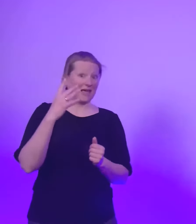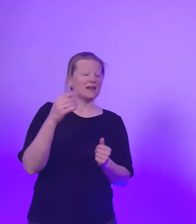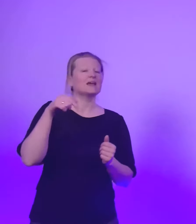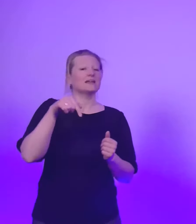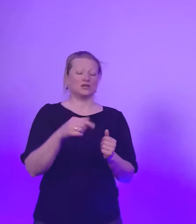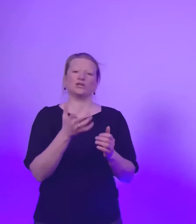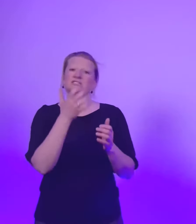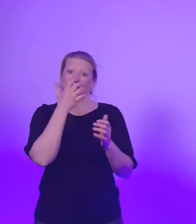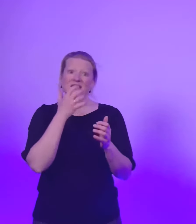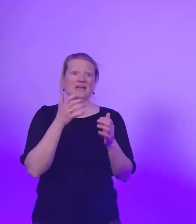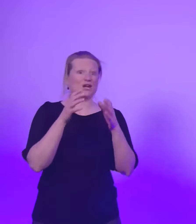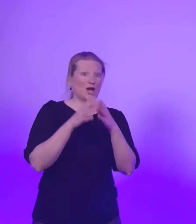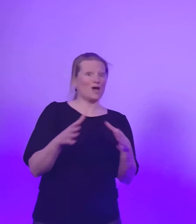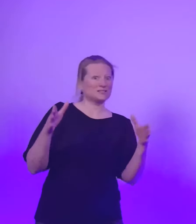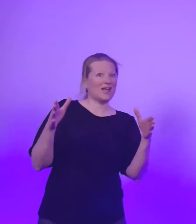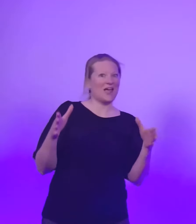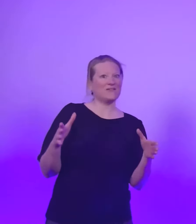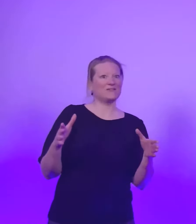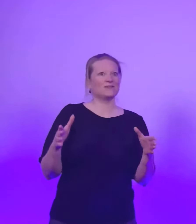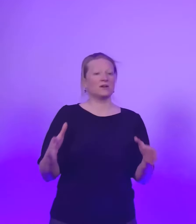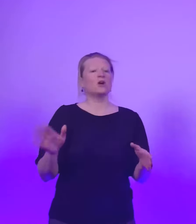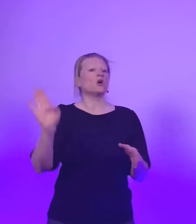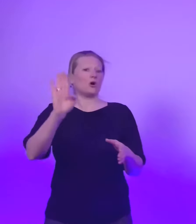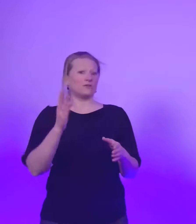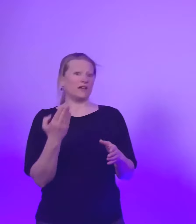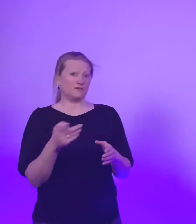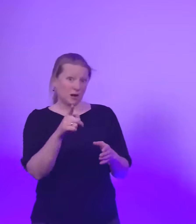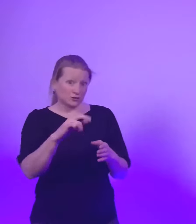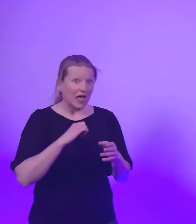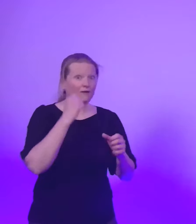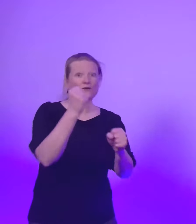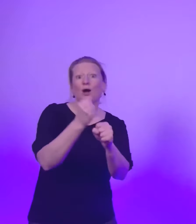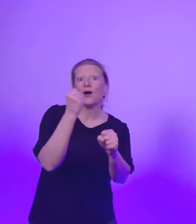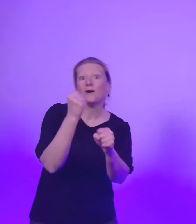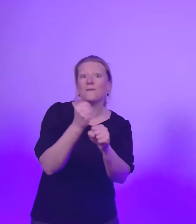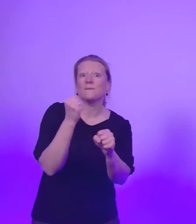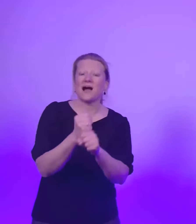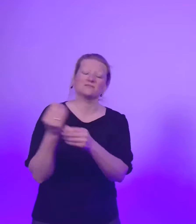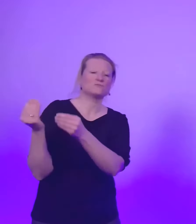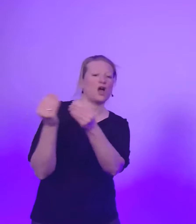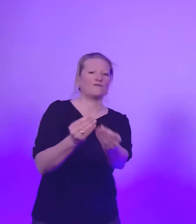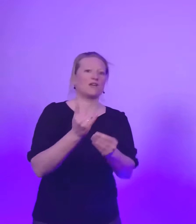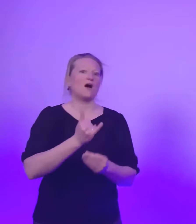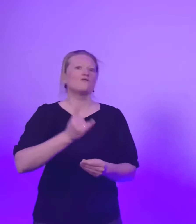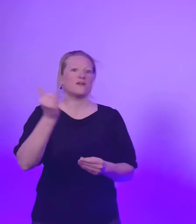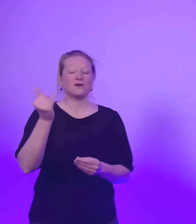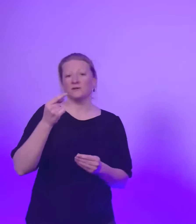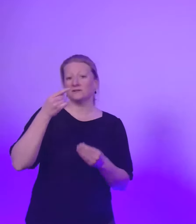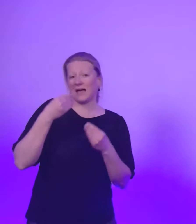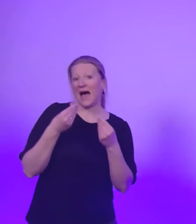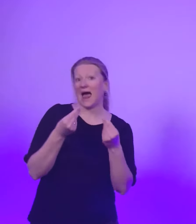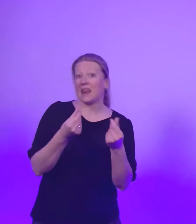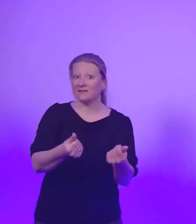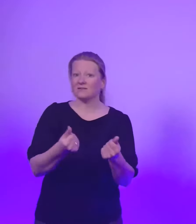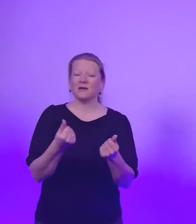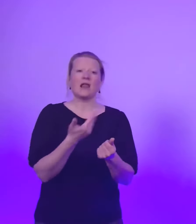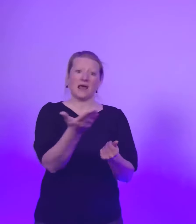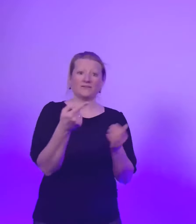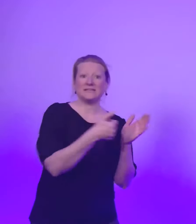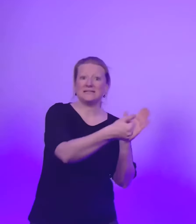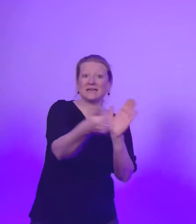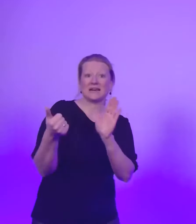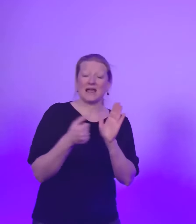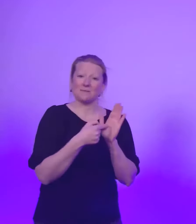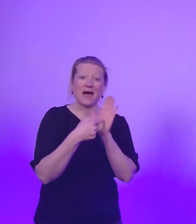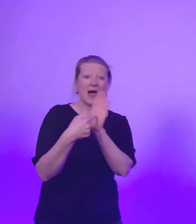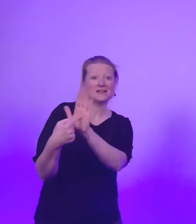ster in deze circus tent. God heeft jou zelf gemaakt, gaf jou veel talent. Laat iedereen maar zien waar